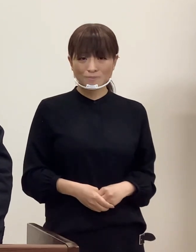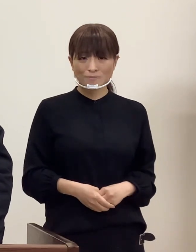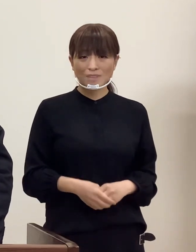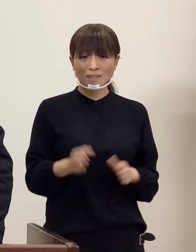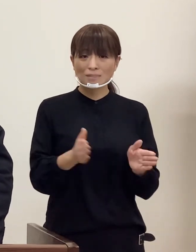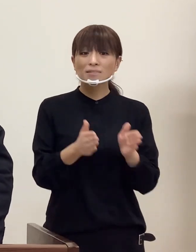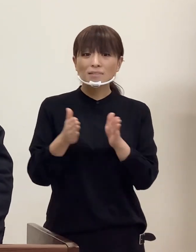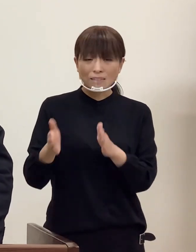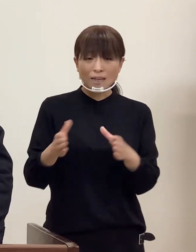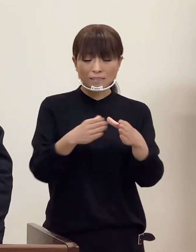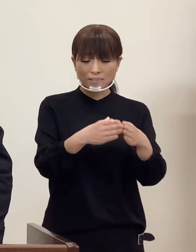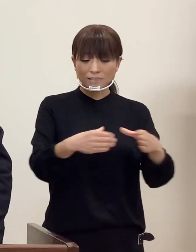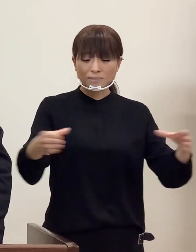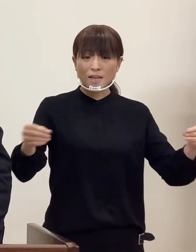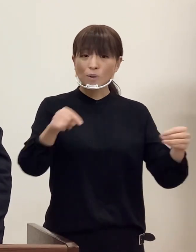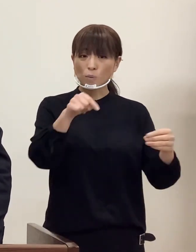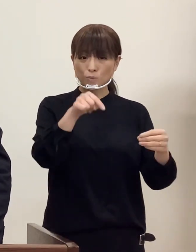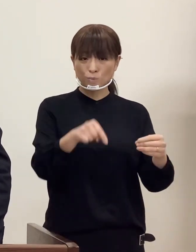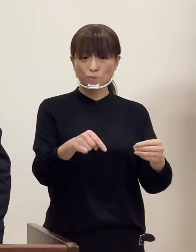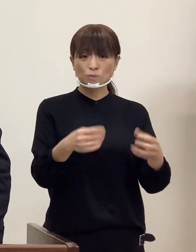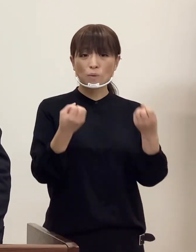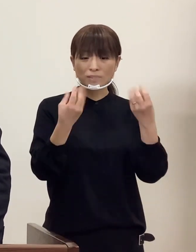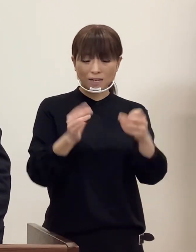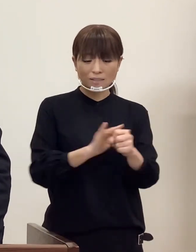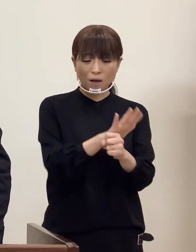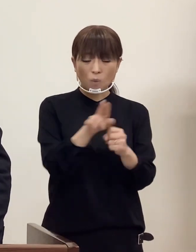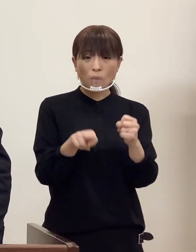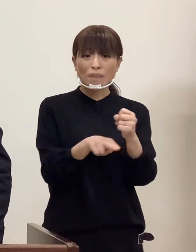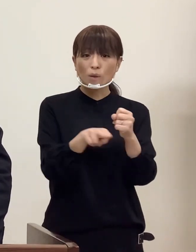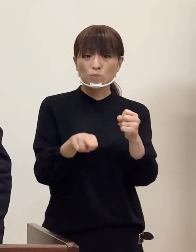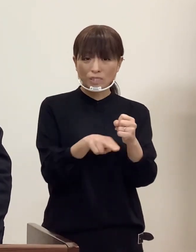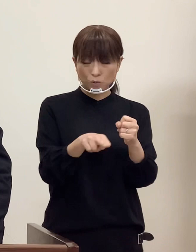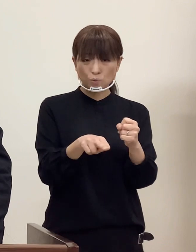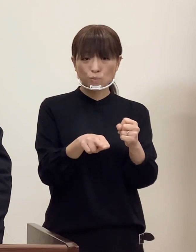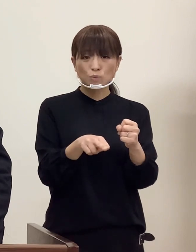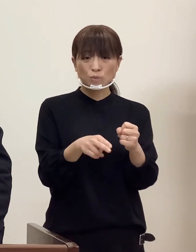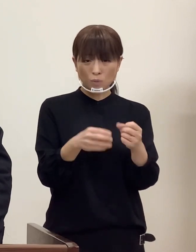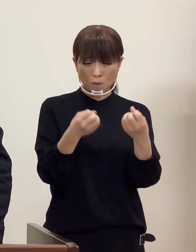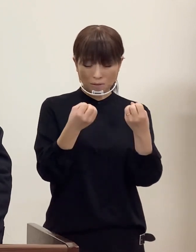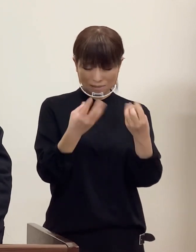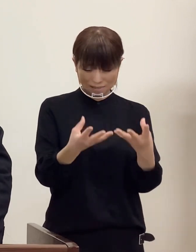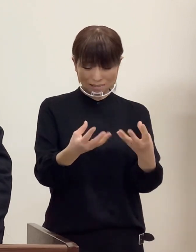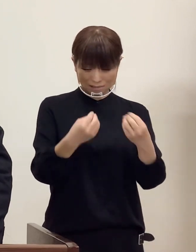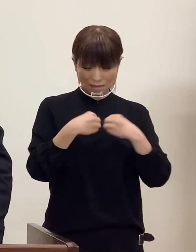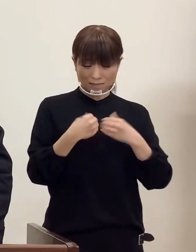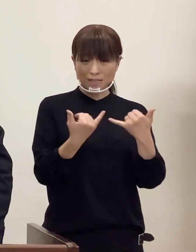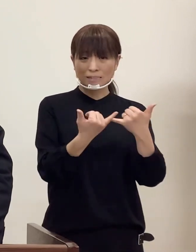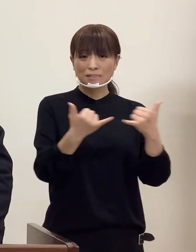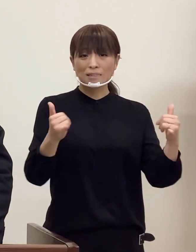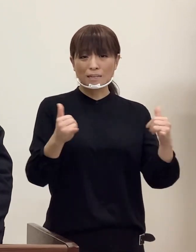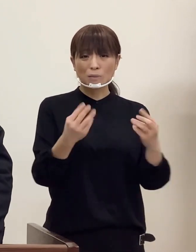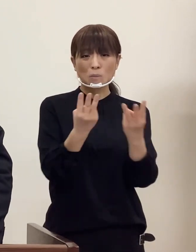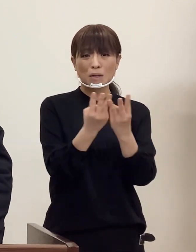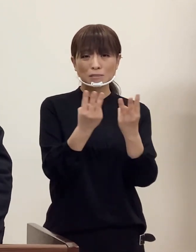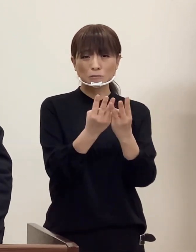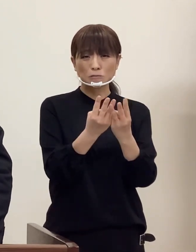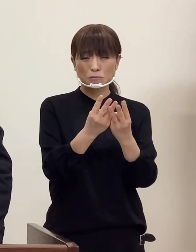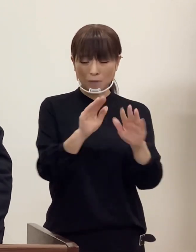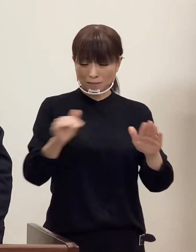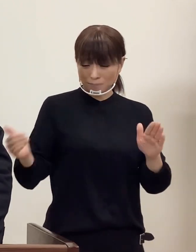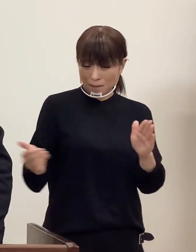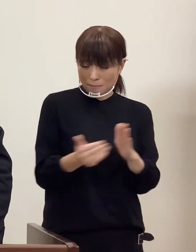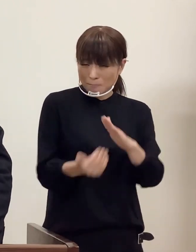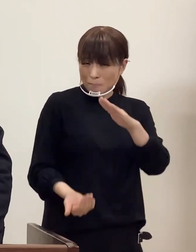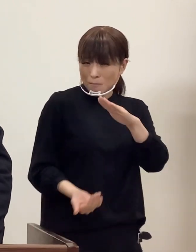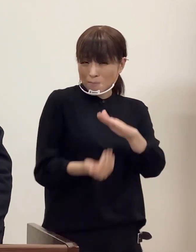さて、全国の新型コロナウイルスの新規感染者数は依然として過去最多の水準が